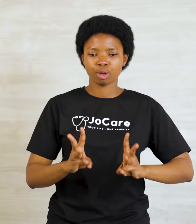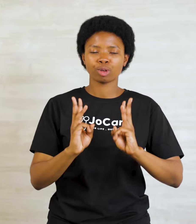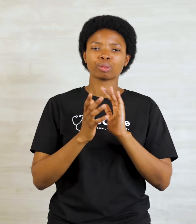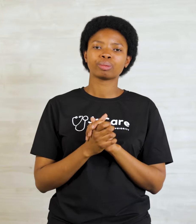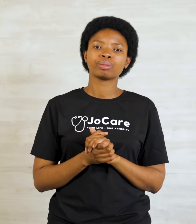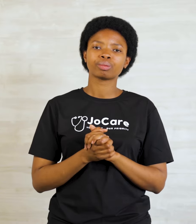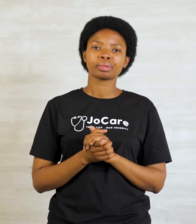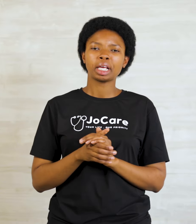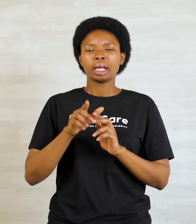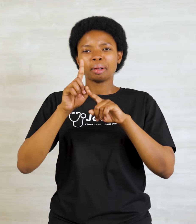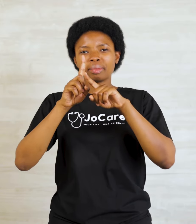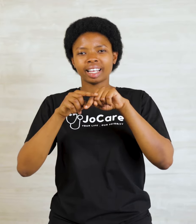byaterwa sibyo